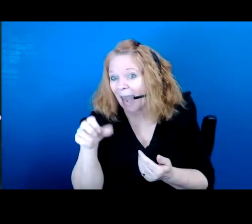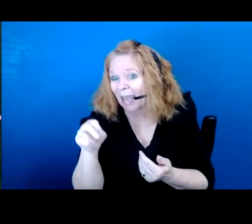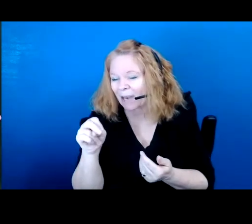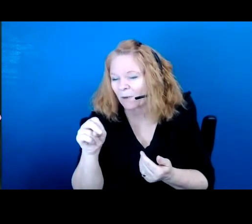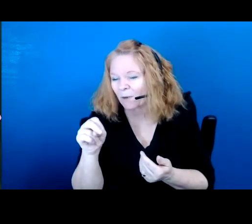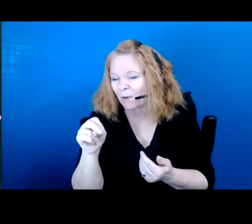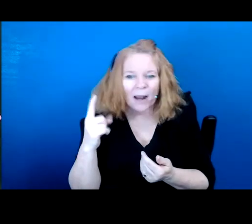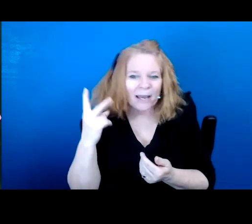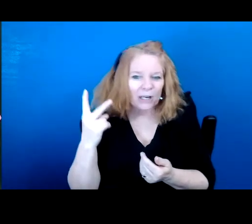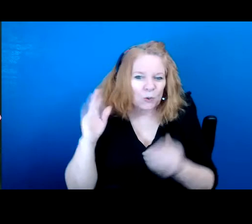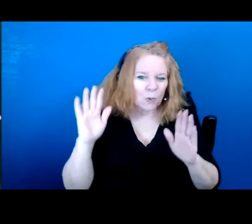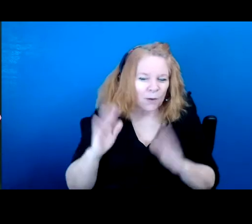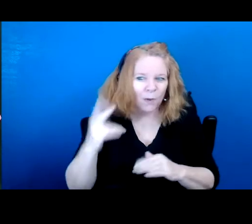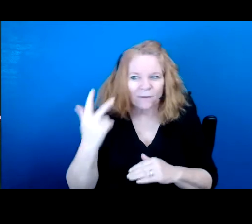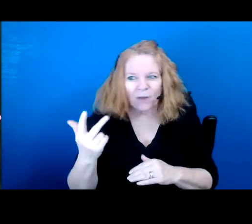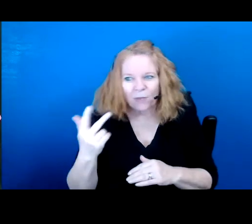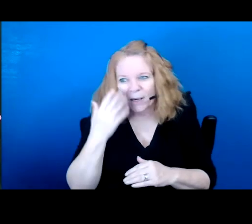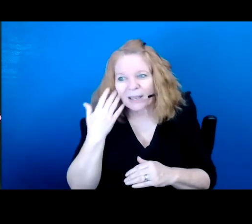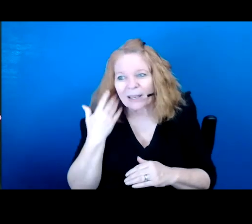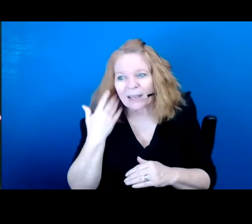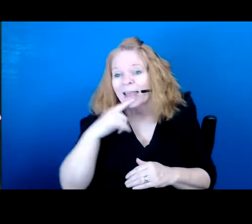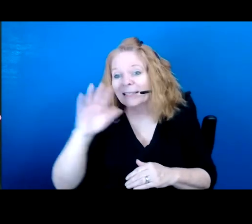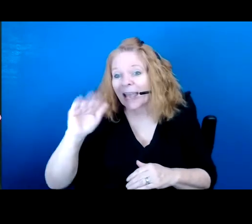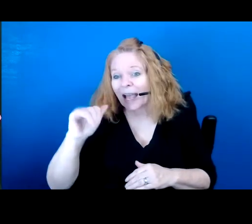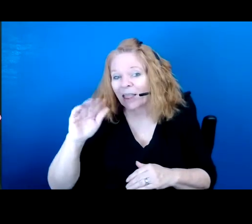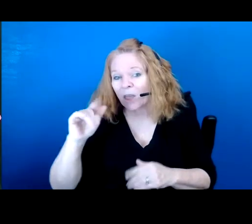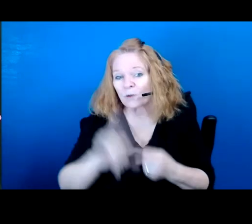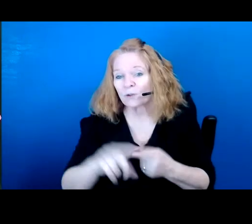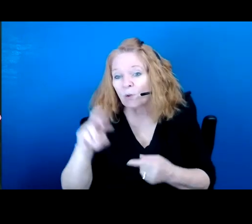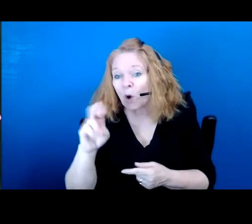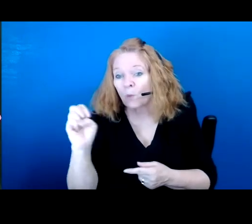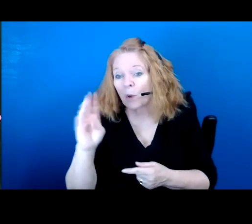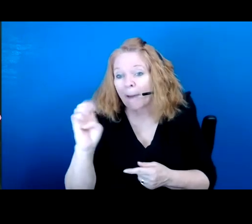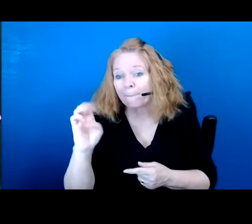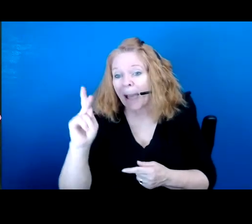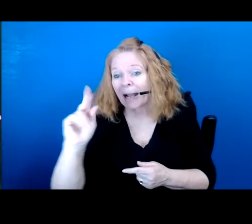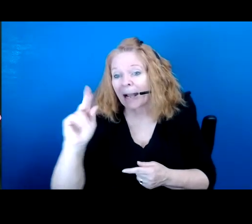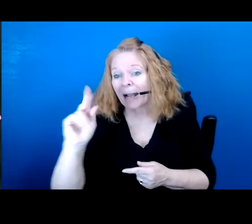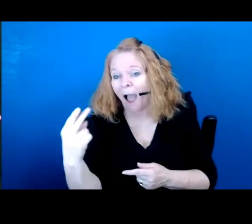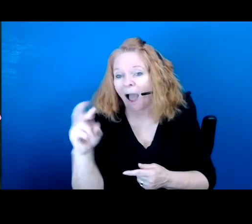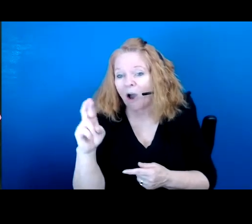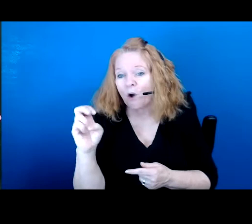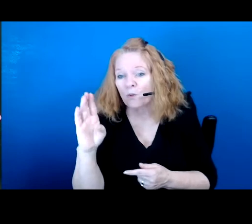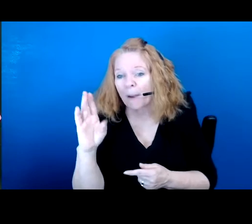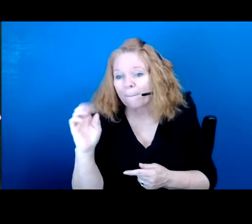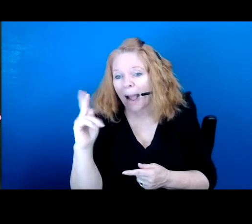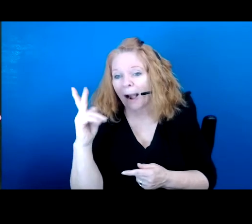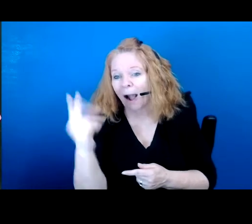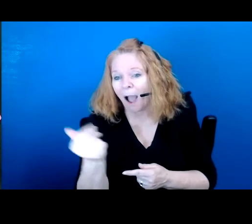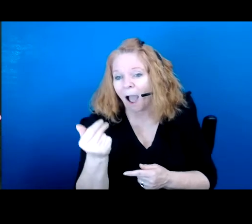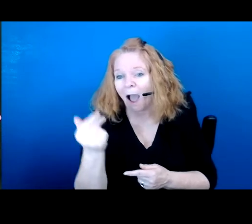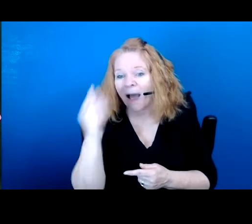ganar y ahora 12 123 saludemos a beca bbk